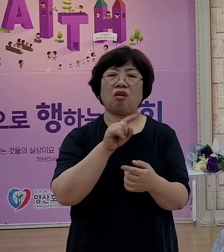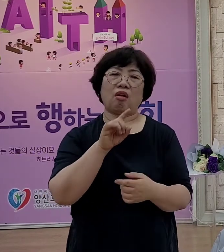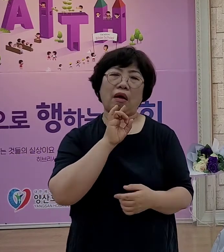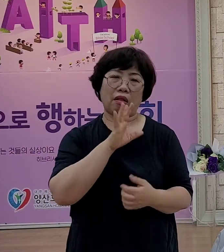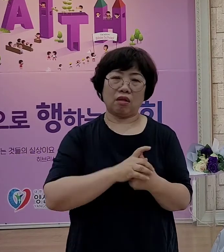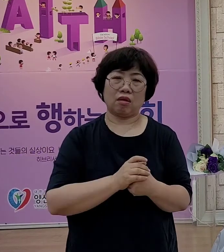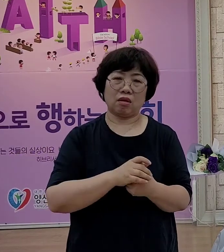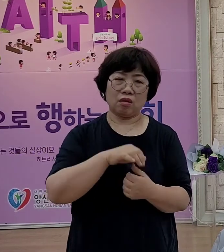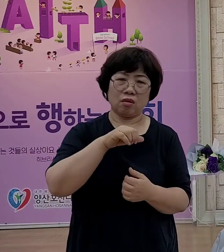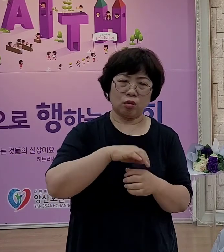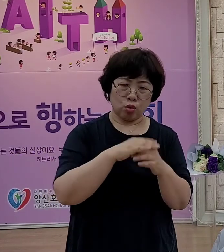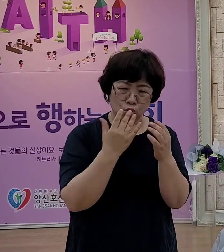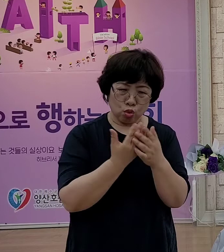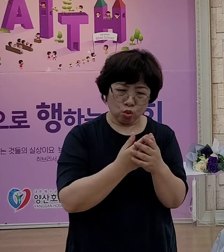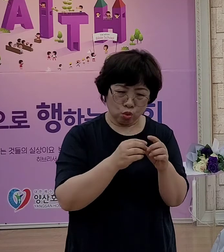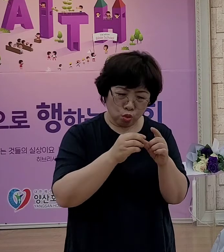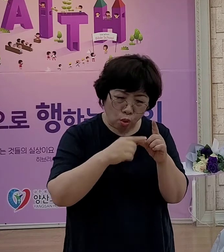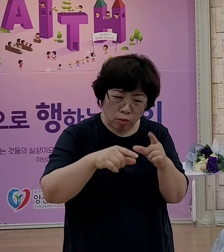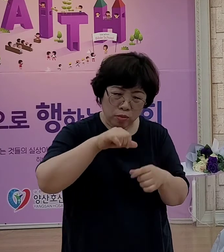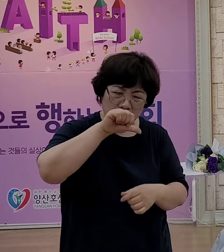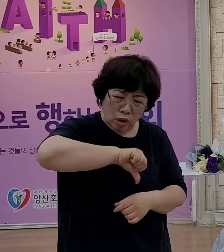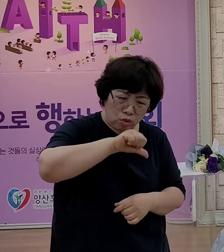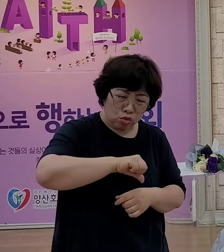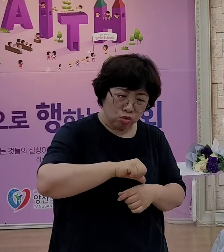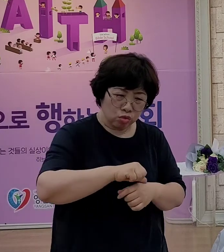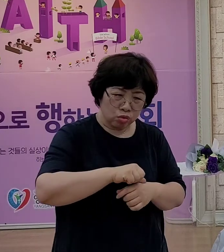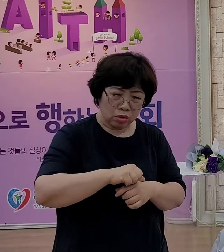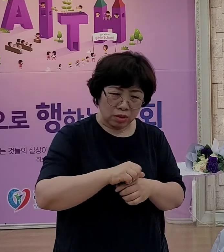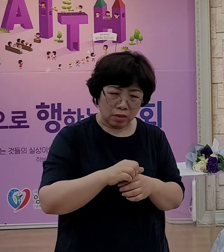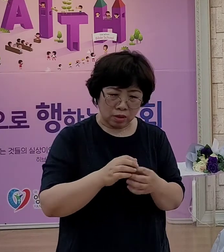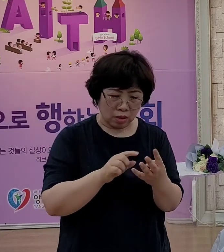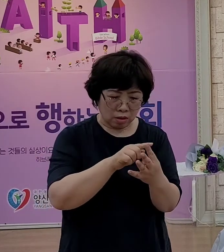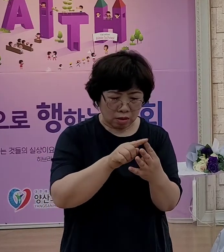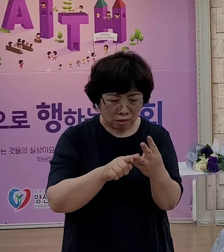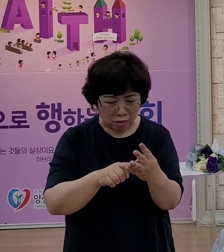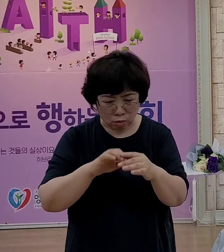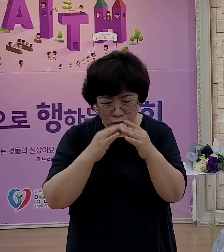온갖 저주와 악독이 가득한 이 내 마음.